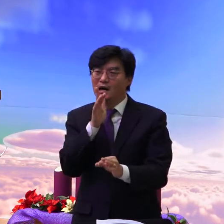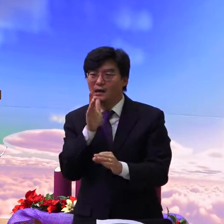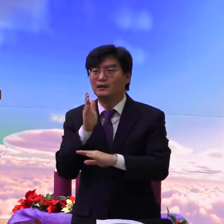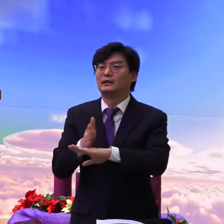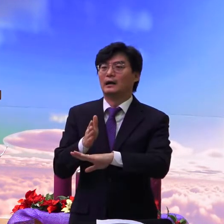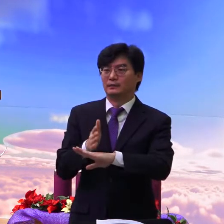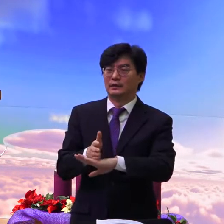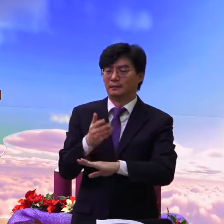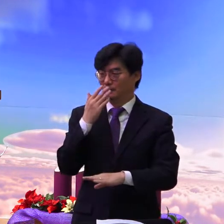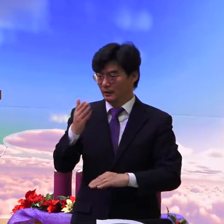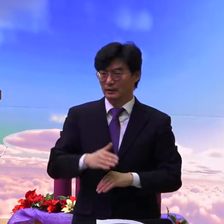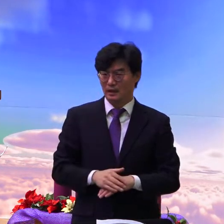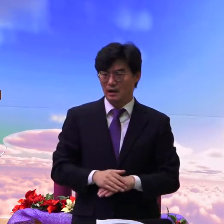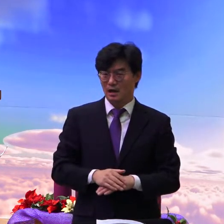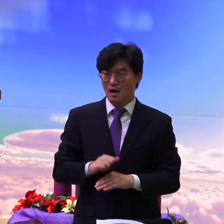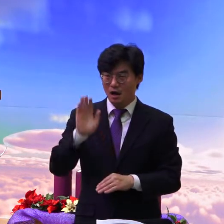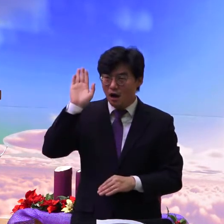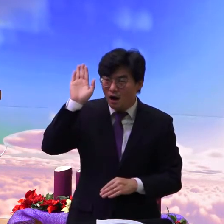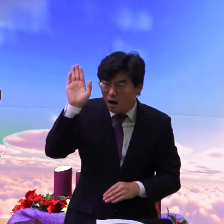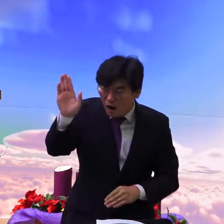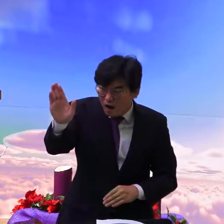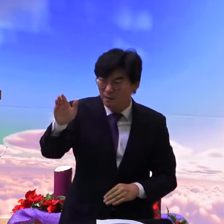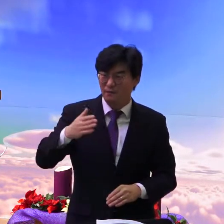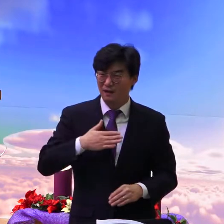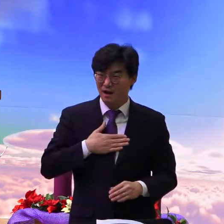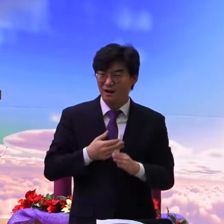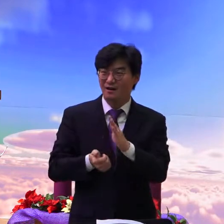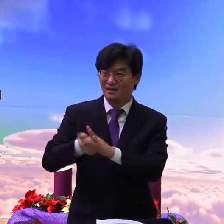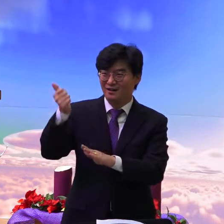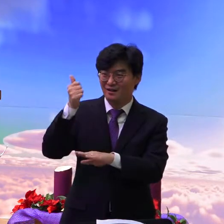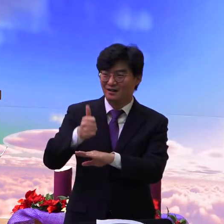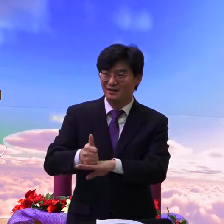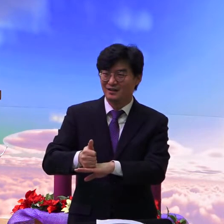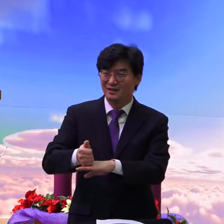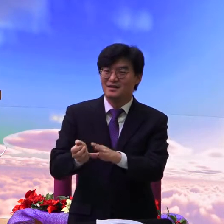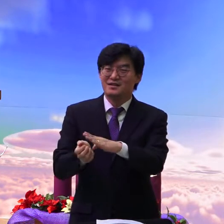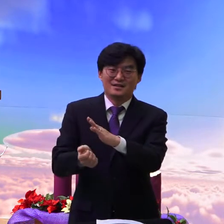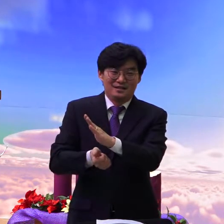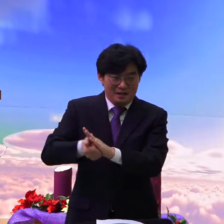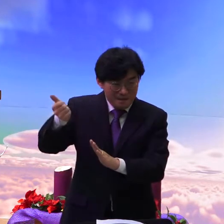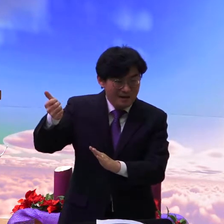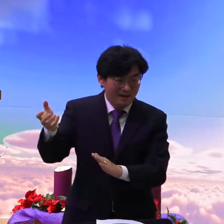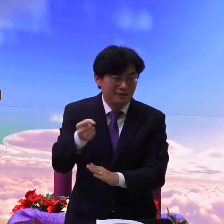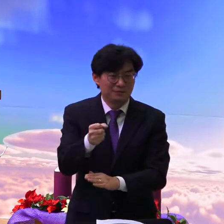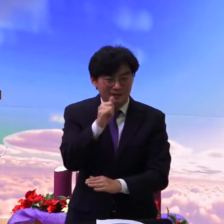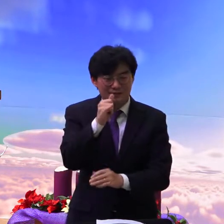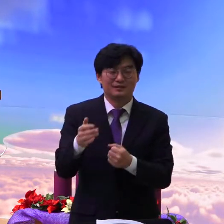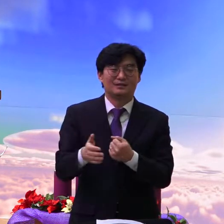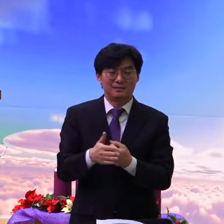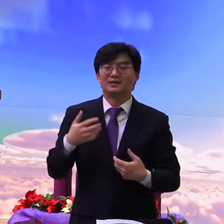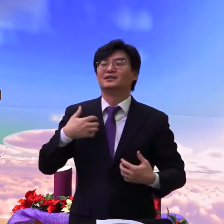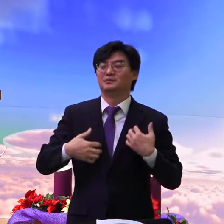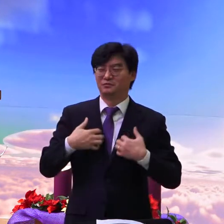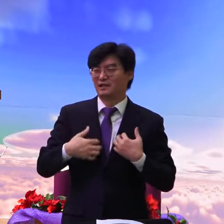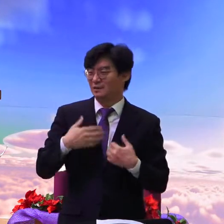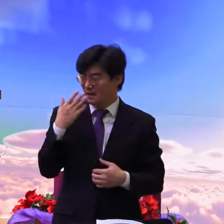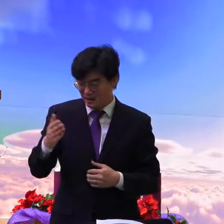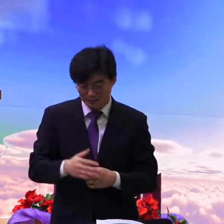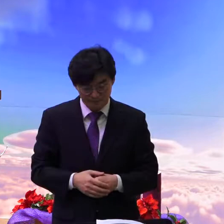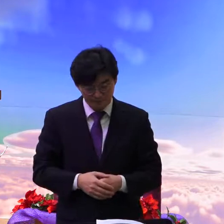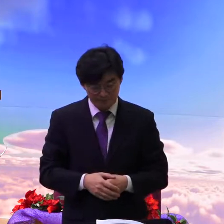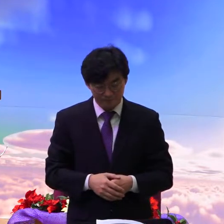앞에서 희망의 새 노래를 늘 부를 수가 있는 것입니다. 우리가 에베소서를 여러분 읽었는데요. 에베소서는